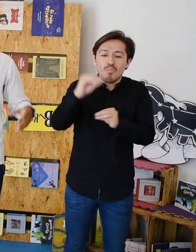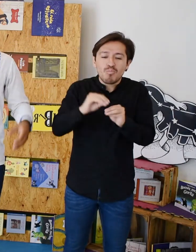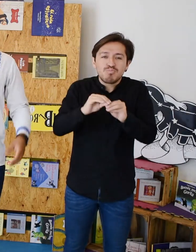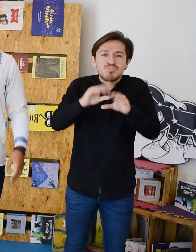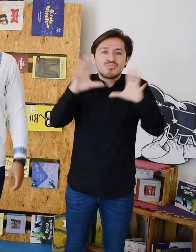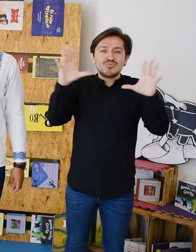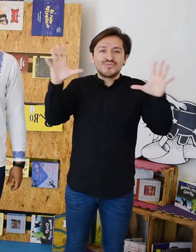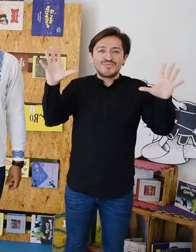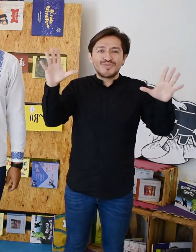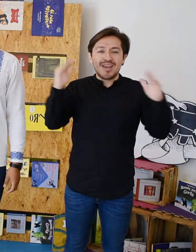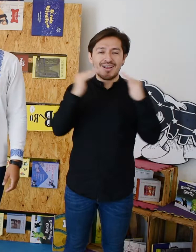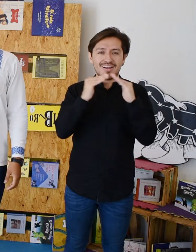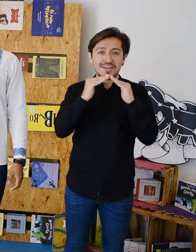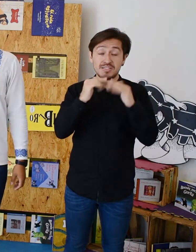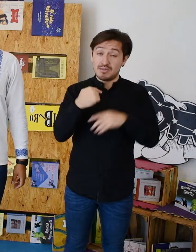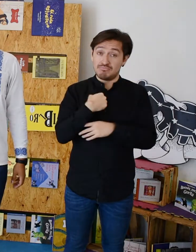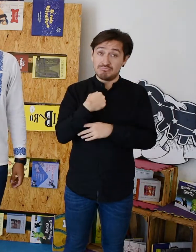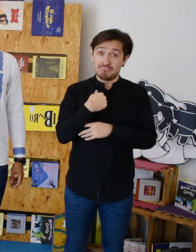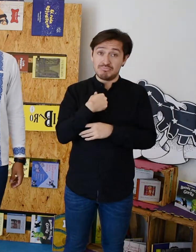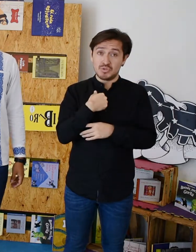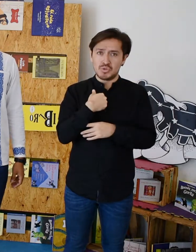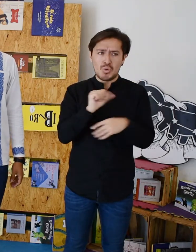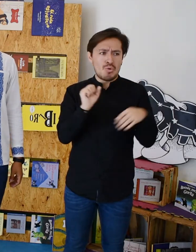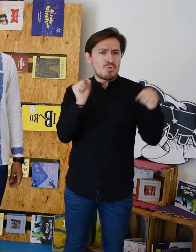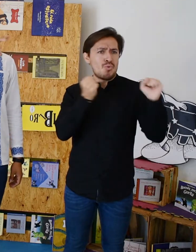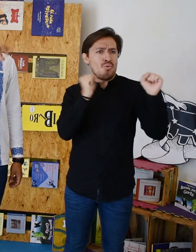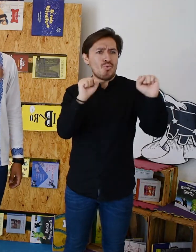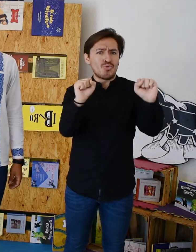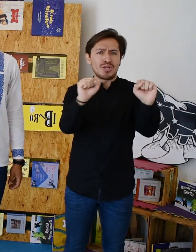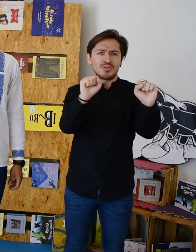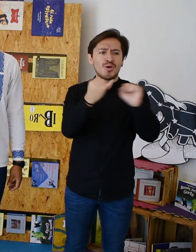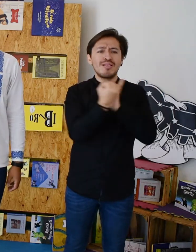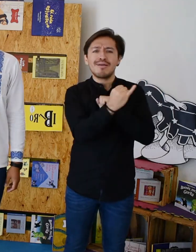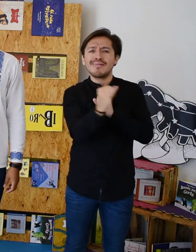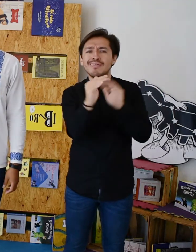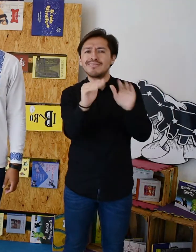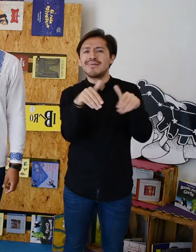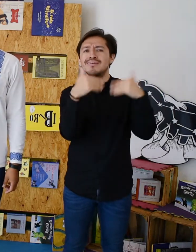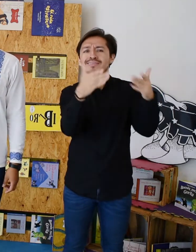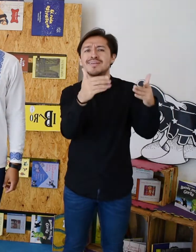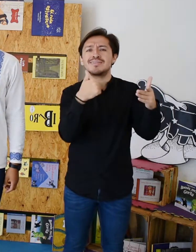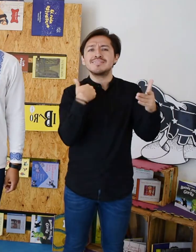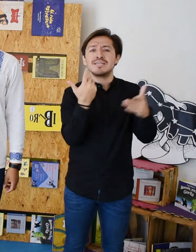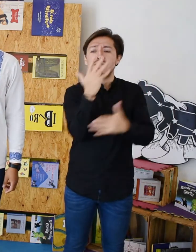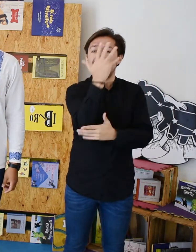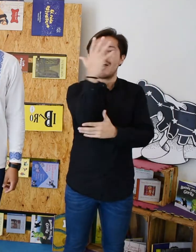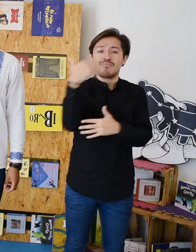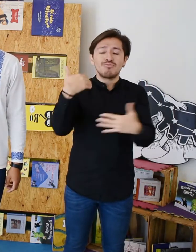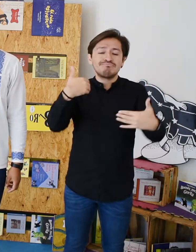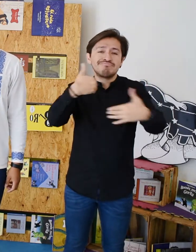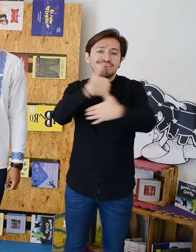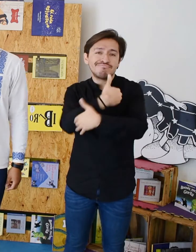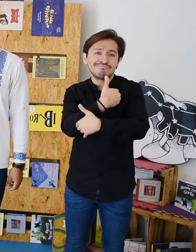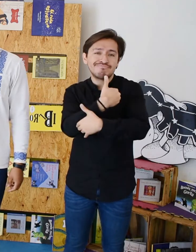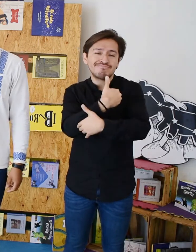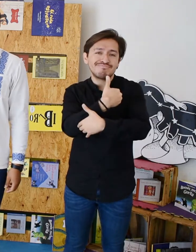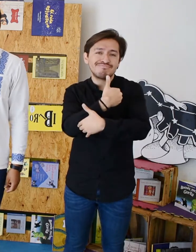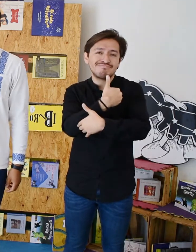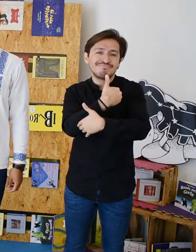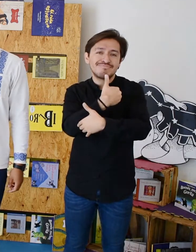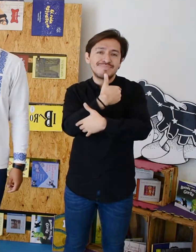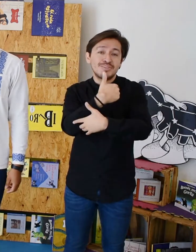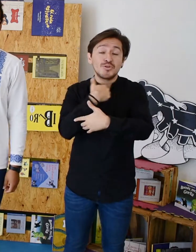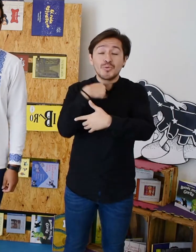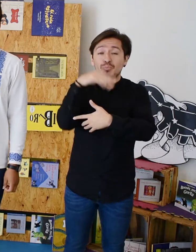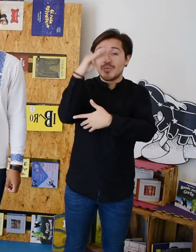encendió en la casa. Yo me fui corriendo hacia el patio de atrás a abrazar al árbol de carambolas que tenía mi abuelo,